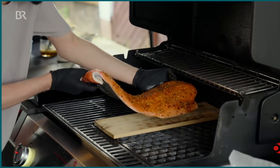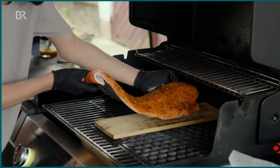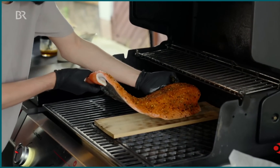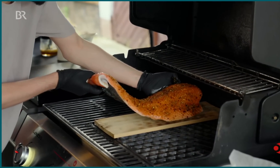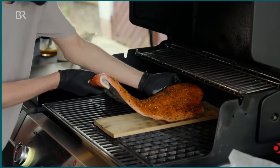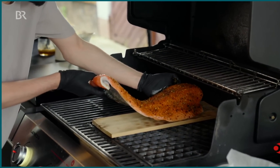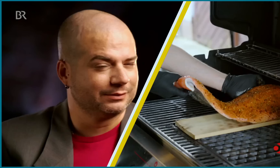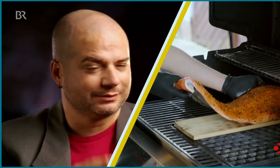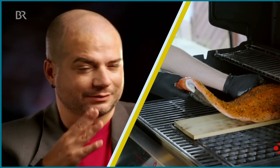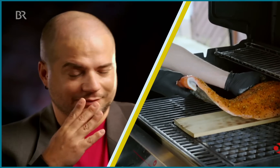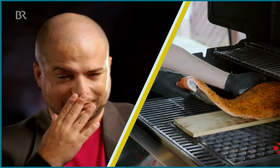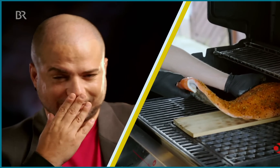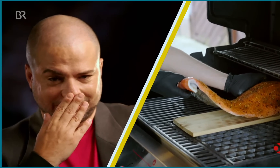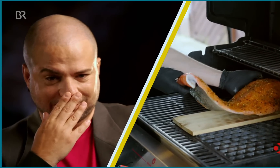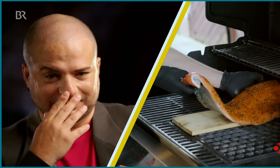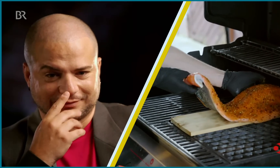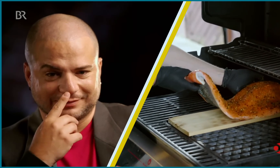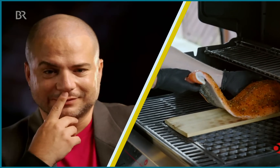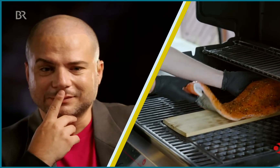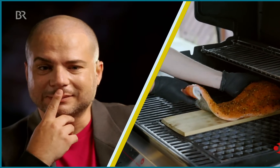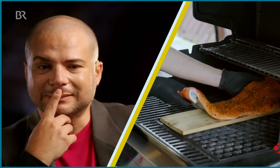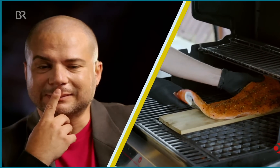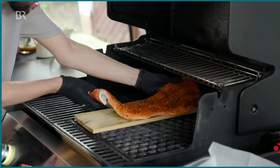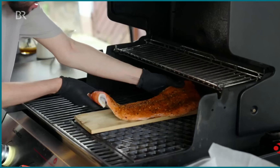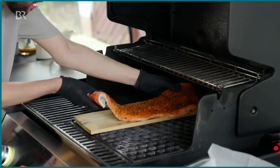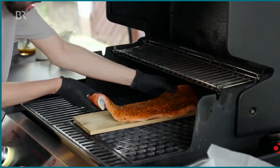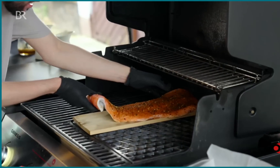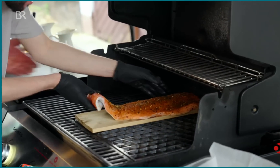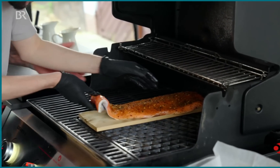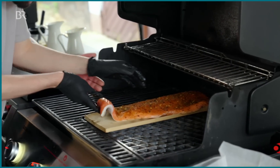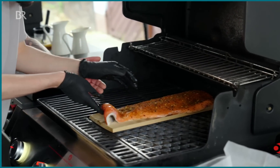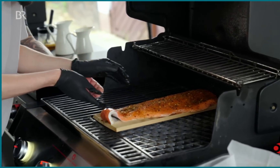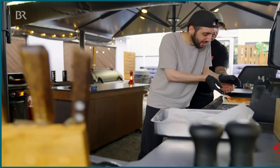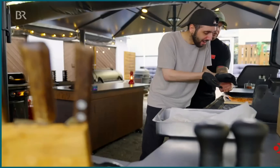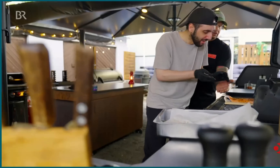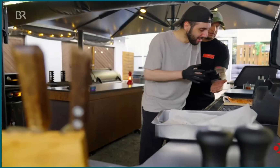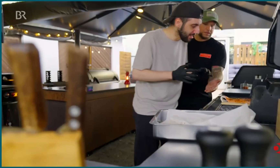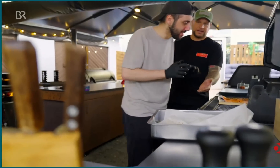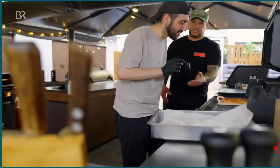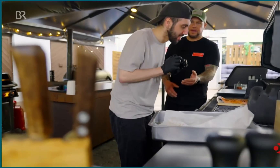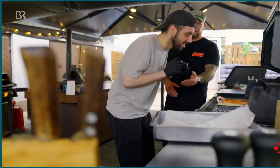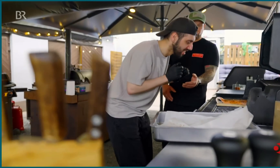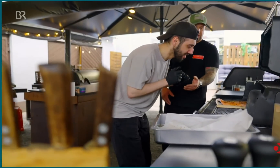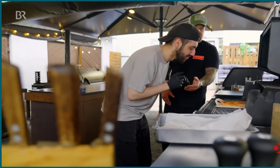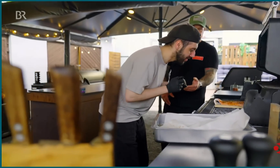Das läuft super. Oh Gott. Ja, genau, deswegen habe ich gesagt, der ist heiß. Hast du gemerkt am Unterarm, ja? Ja,